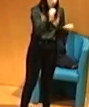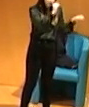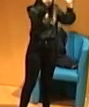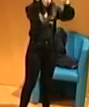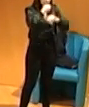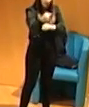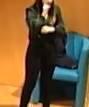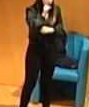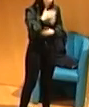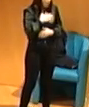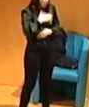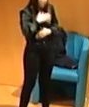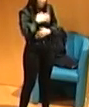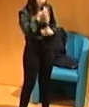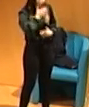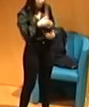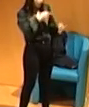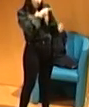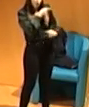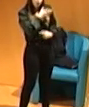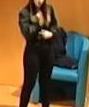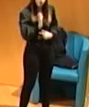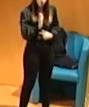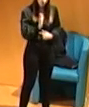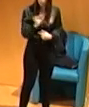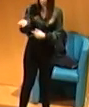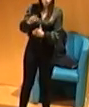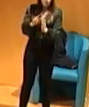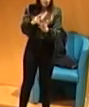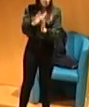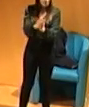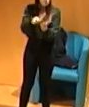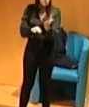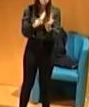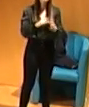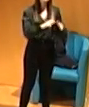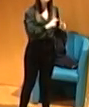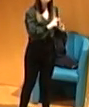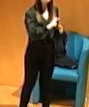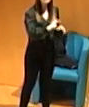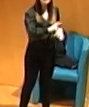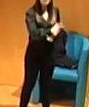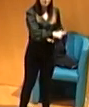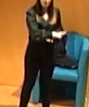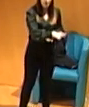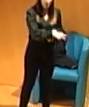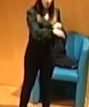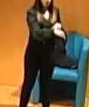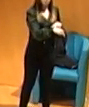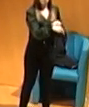C'est qu'on ne se connaît pas. Vous voyez, je raconte dans le livre, on est allé en Sicile en vacances, il y a